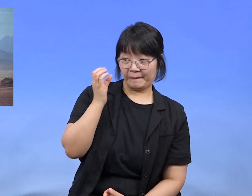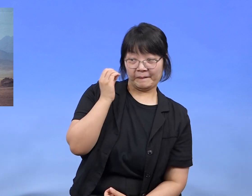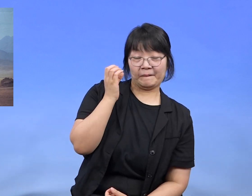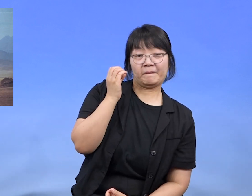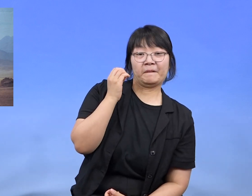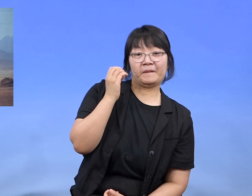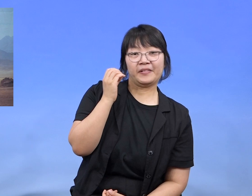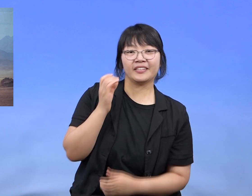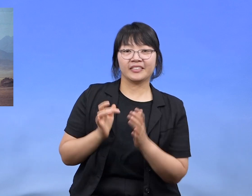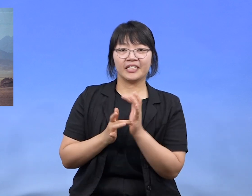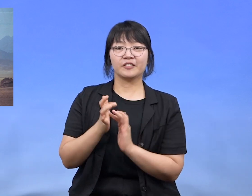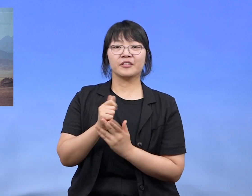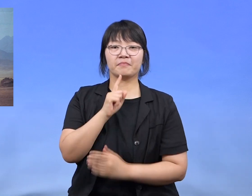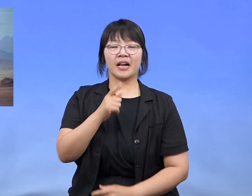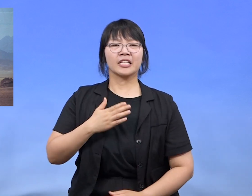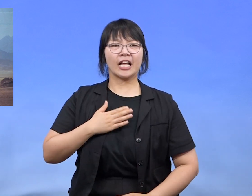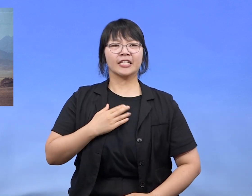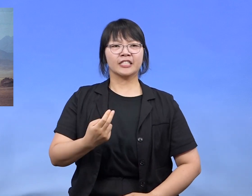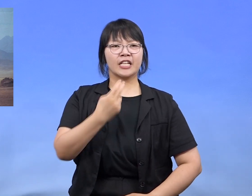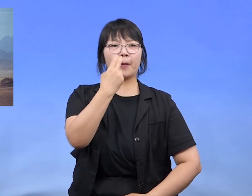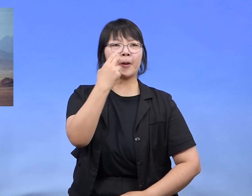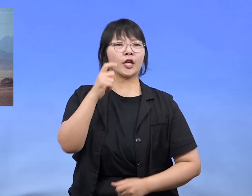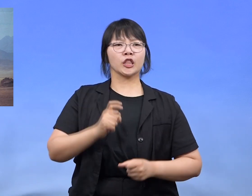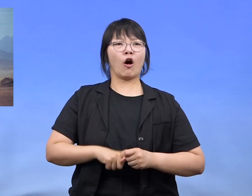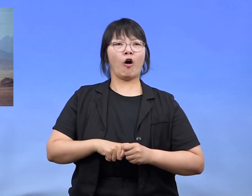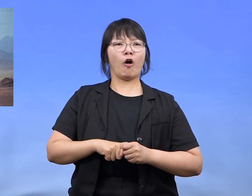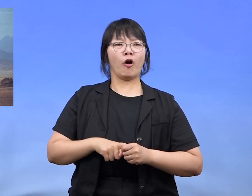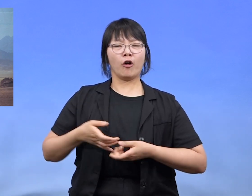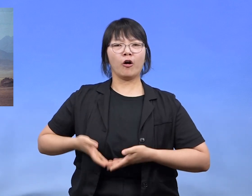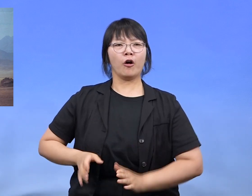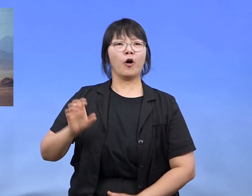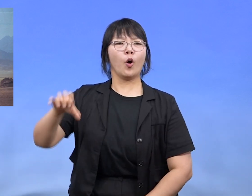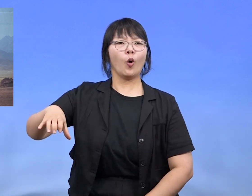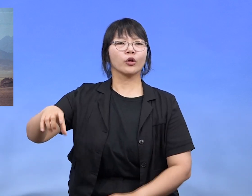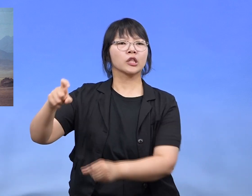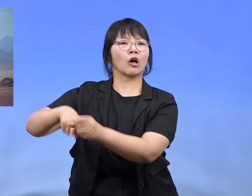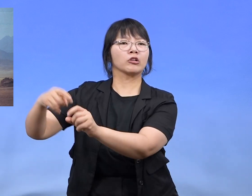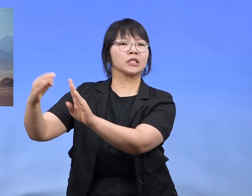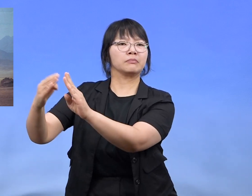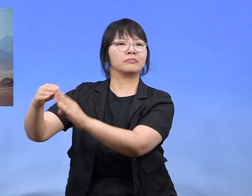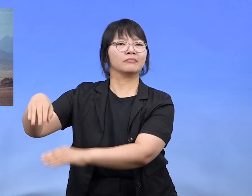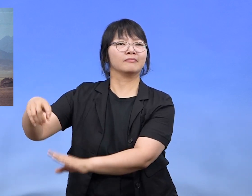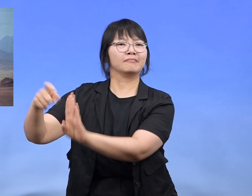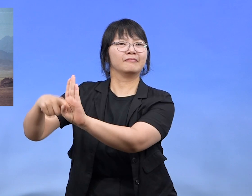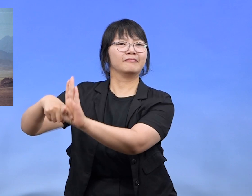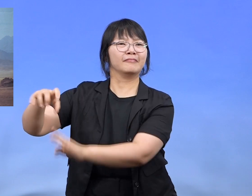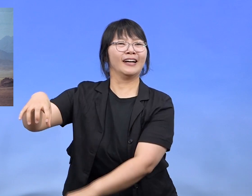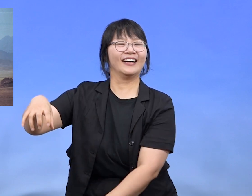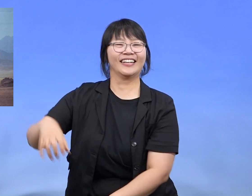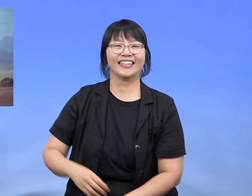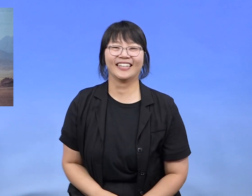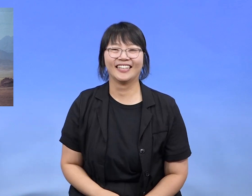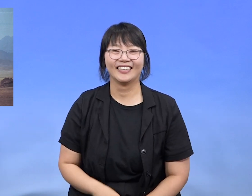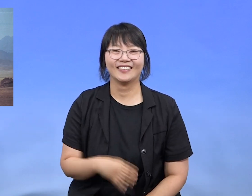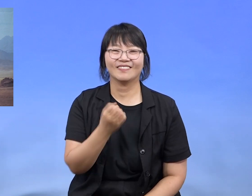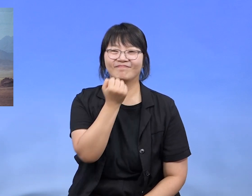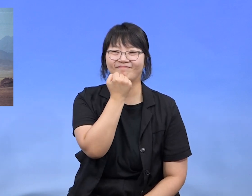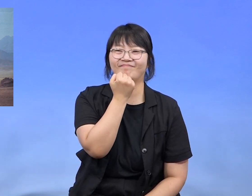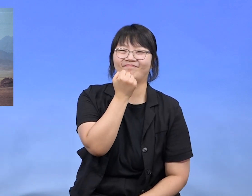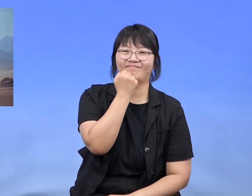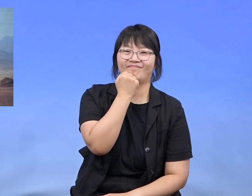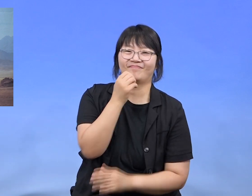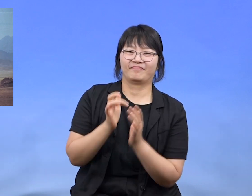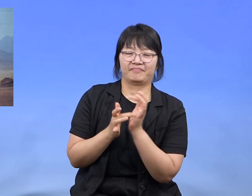나는 생명의 떡이라 말씀하신 예수님이 어디서 태어나셨어요? 떡집에서. 이게 바로